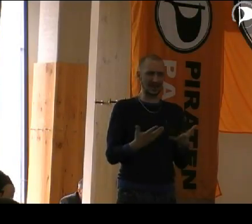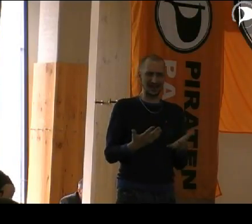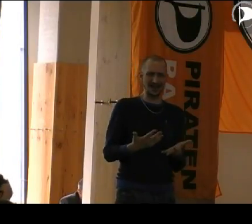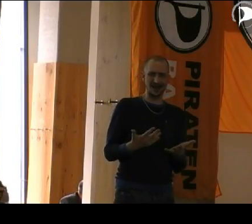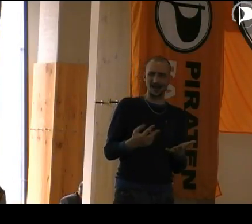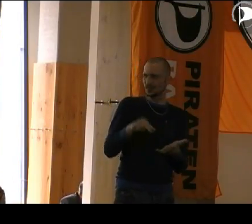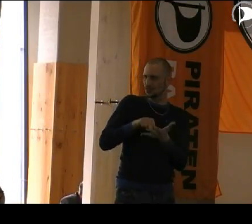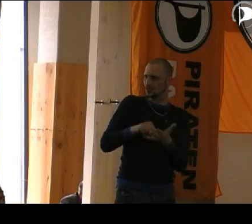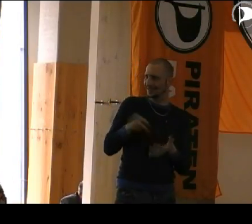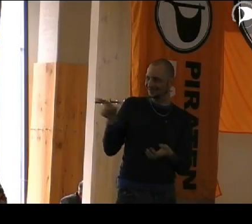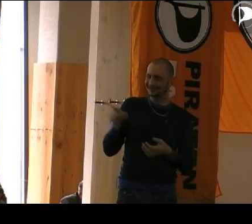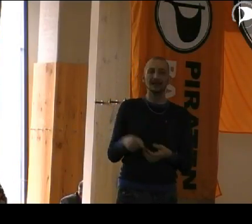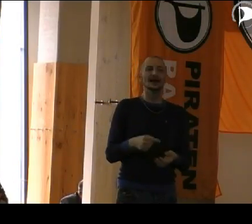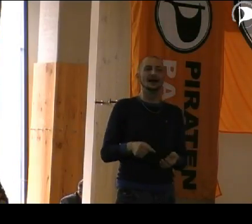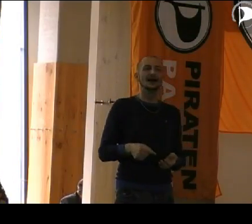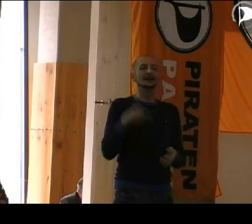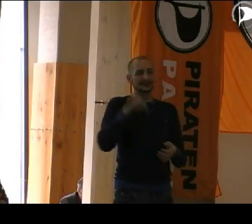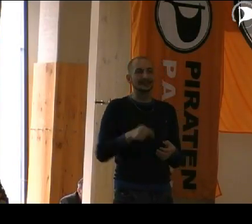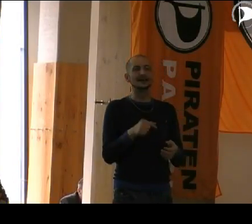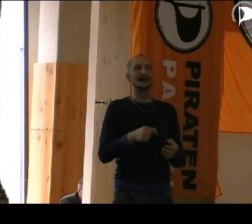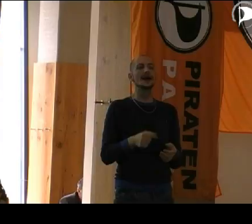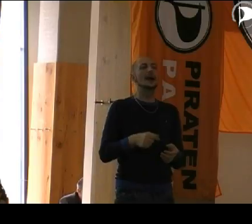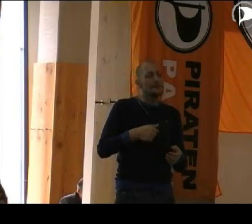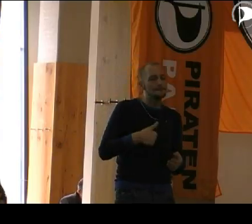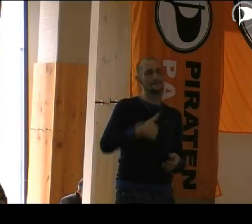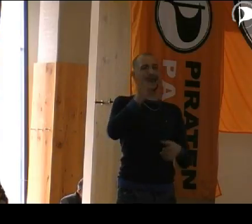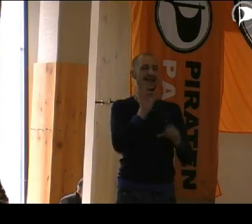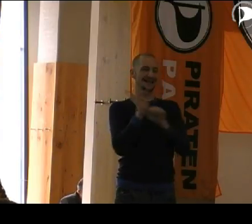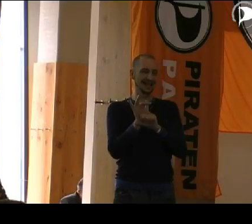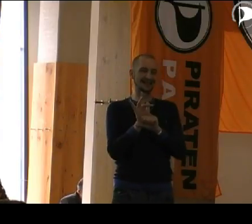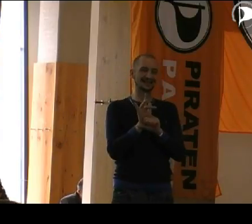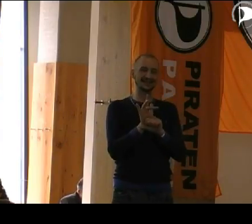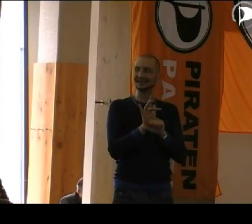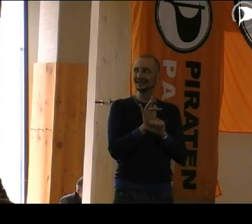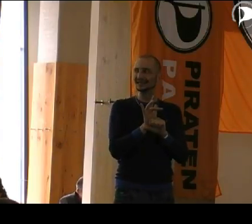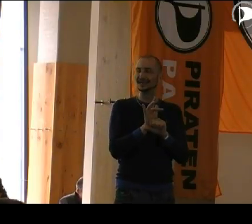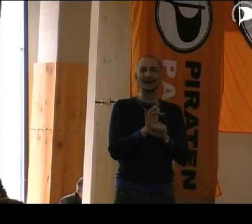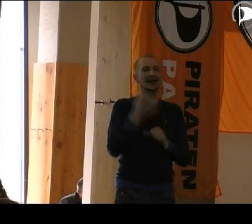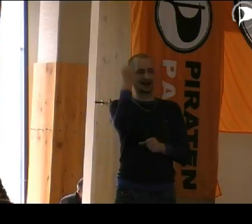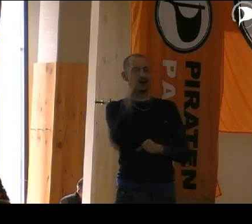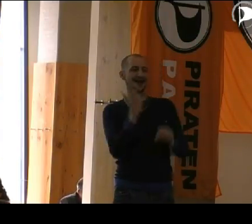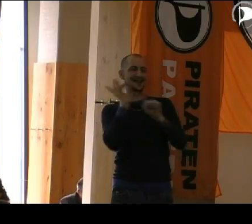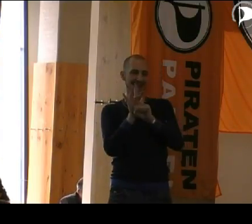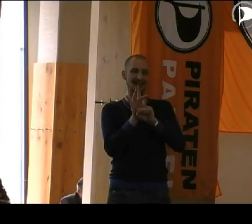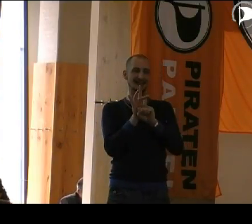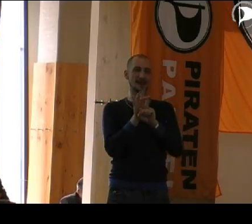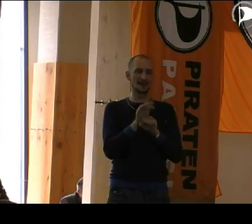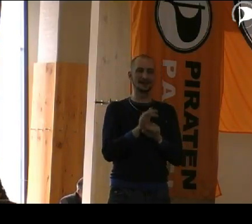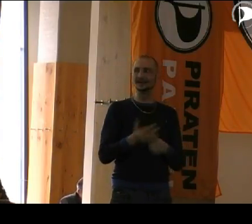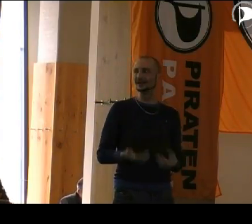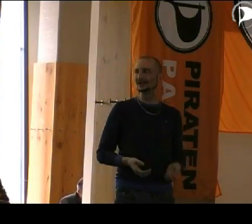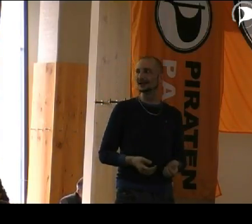behauptete mehrheit ergeben nein ist ja deutlich kehrten sie deutlichen mehrheiten ab